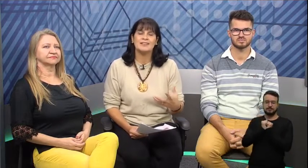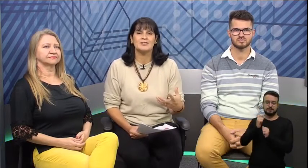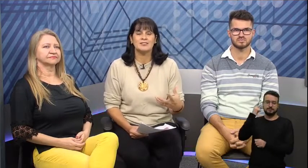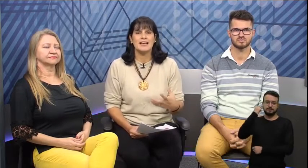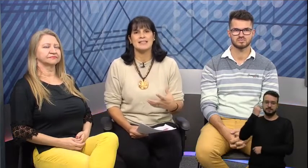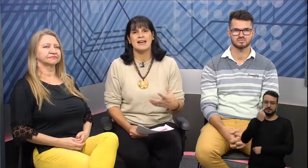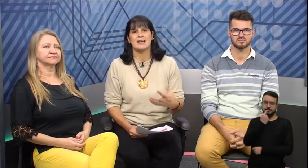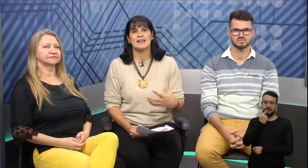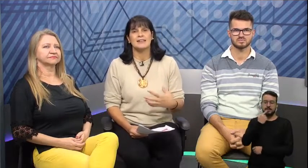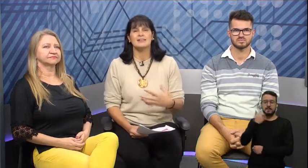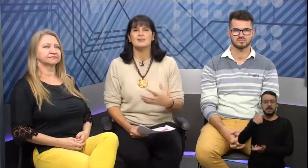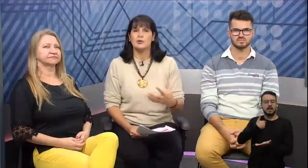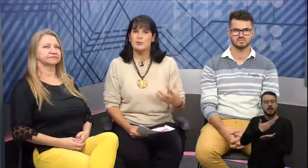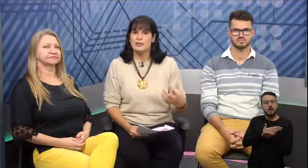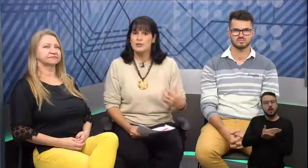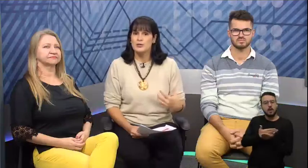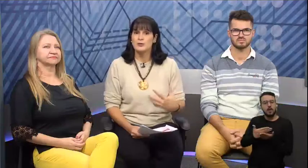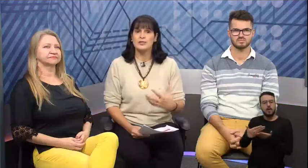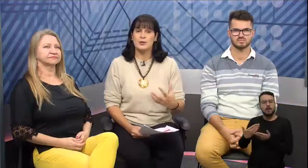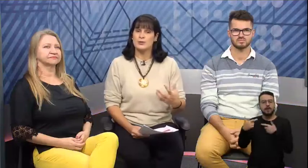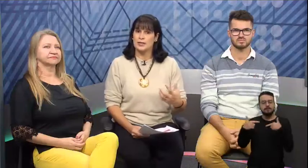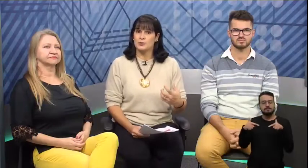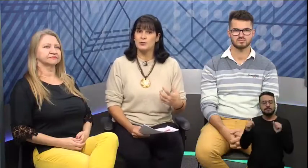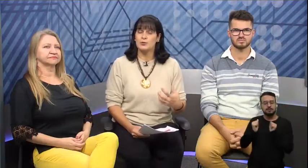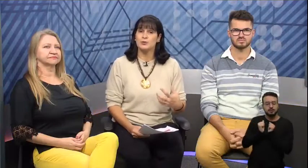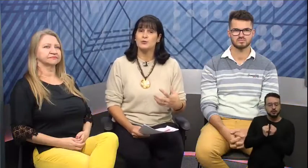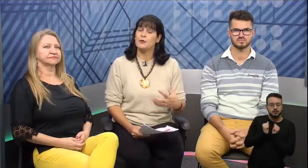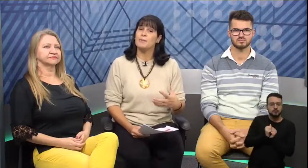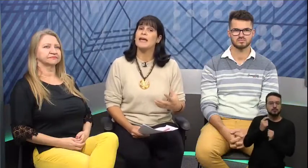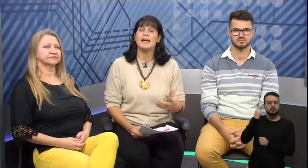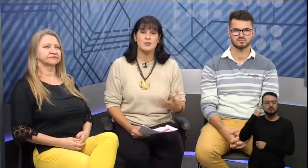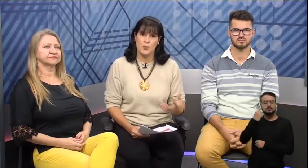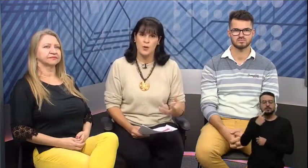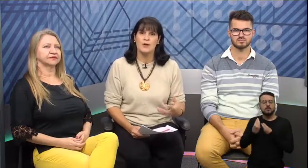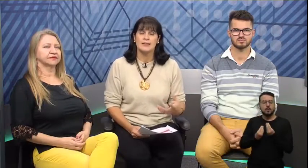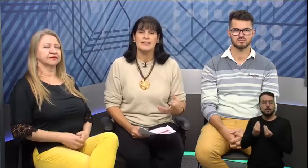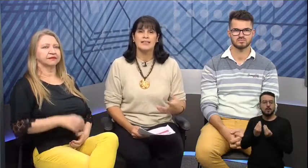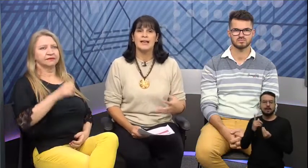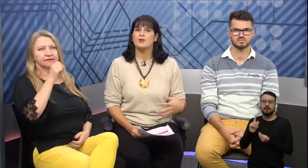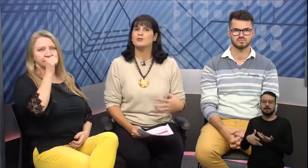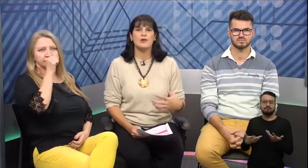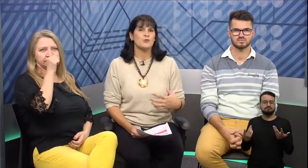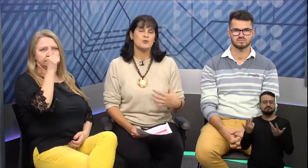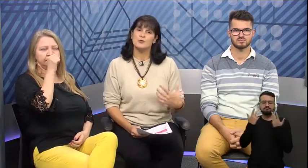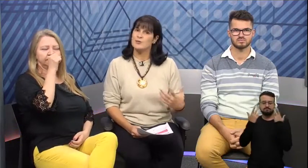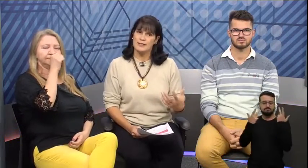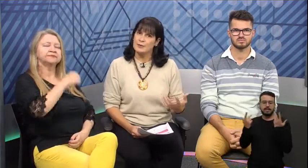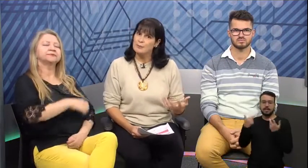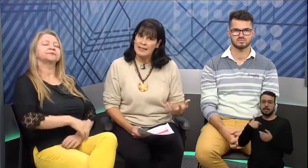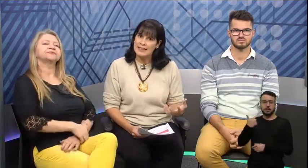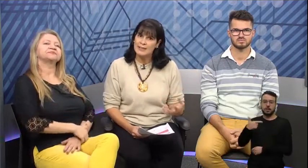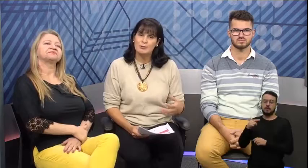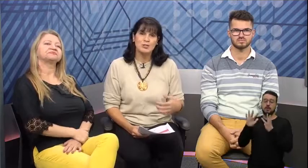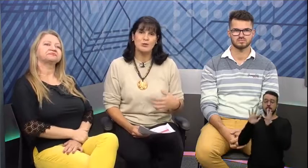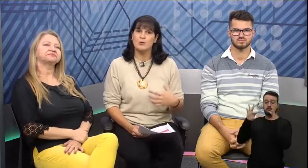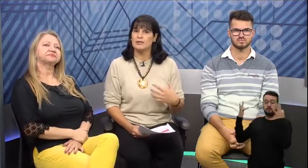dentro da comunidade surda, ter contato com o surdo, foi bem casual, né? Eu não tenho surdos na família, eu não tinha contato